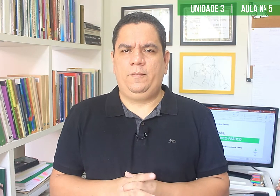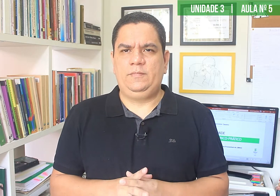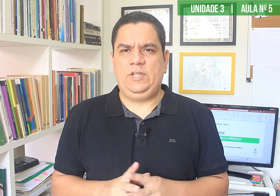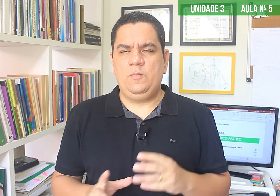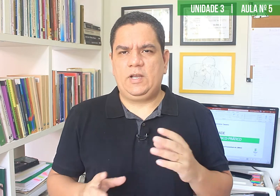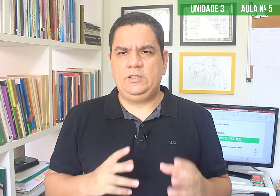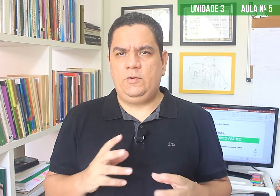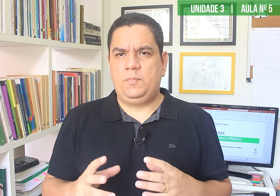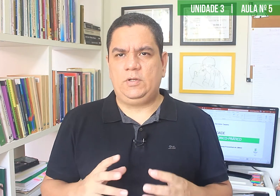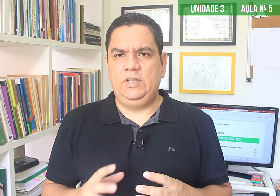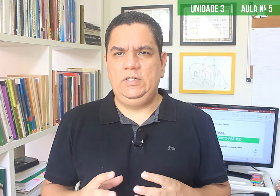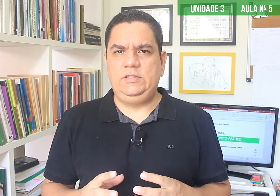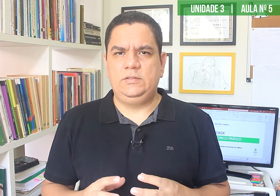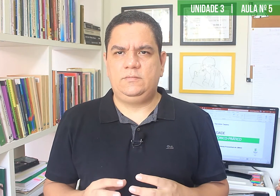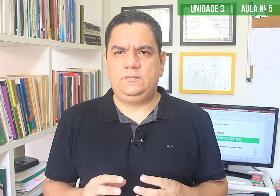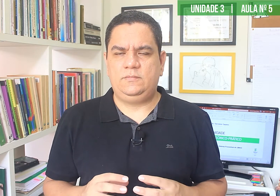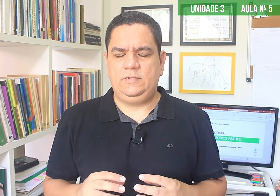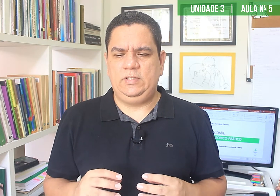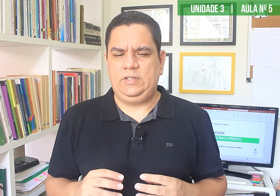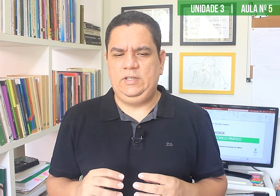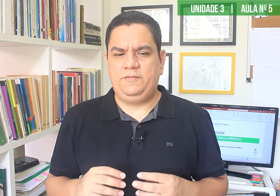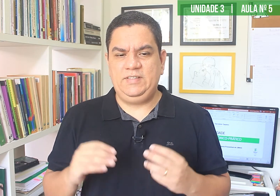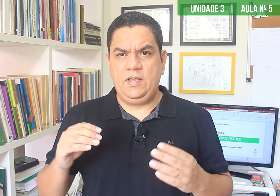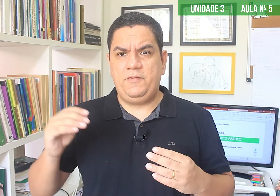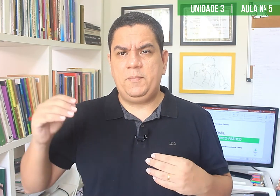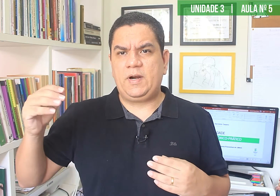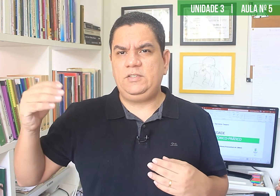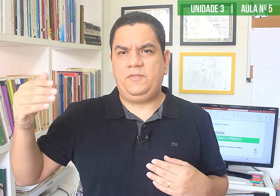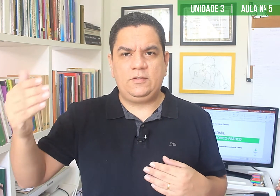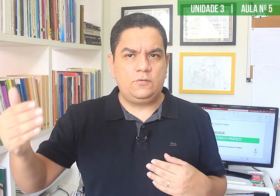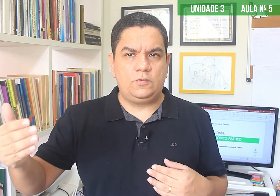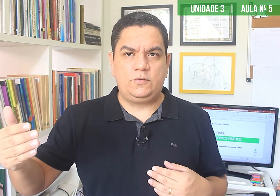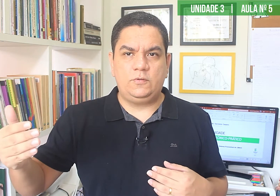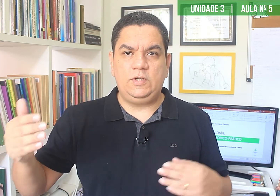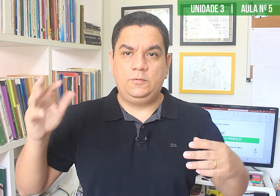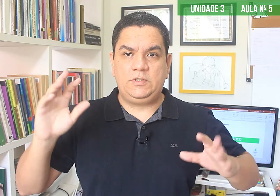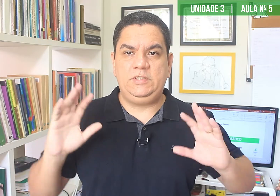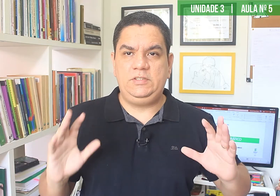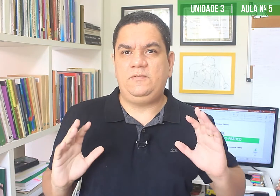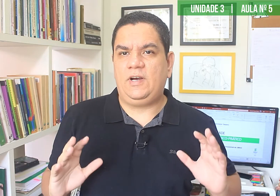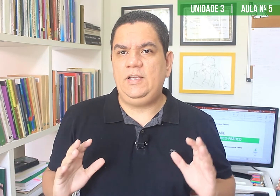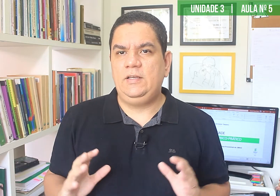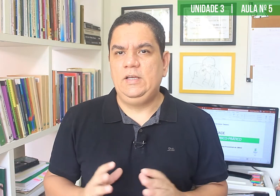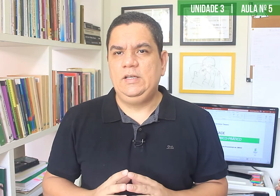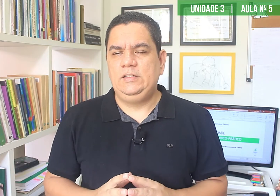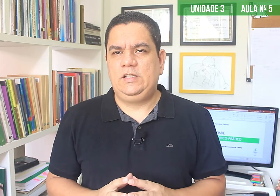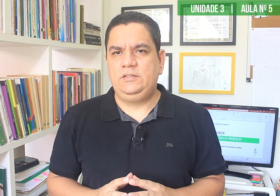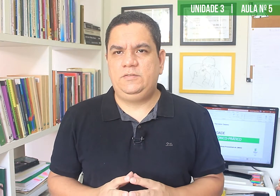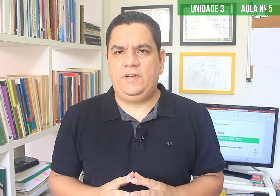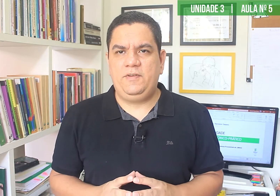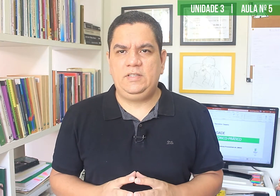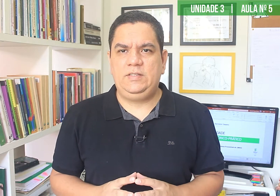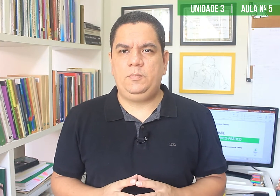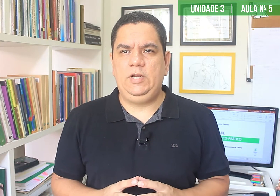Tem uma questão importante que vai servir para diversos outros conteúdos que a gente vai ver na disciplina,